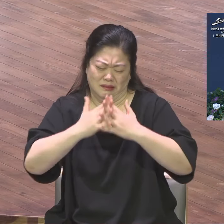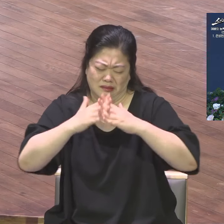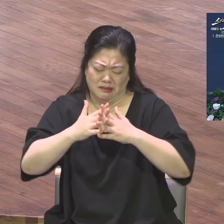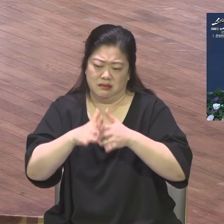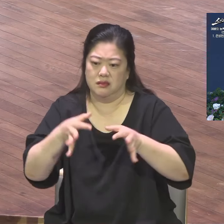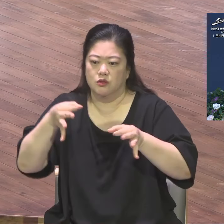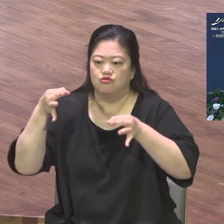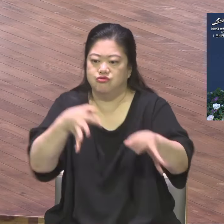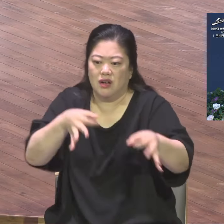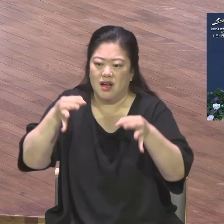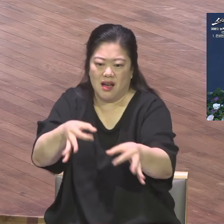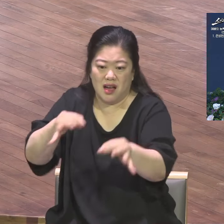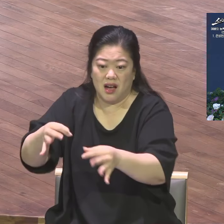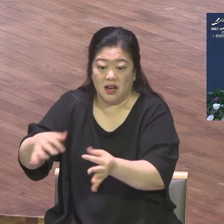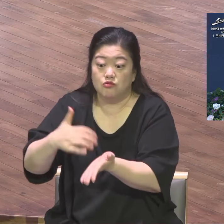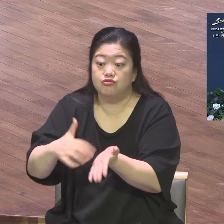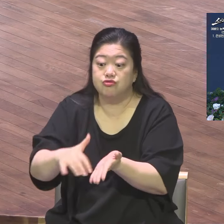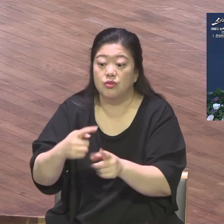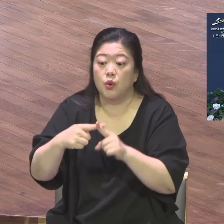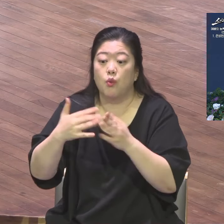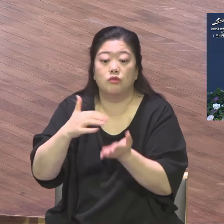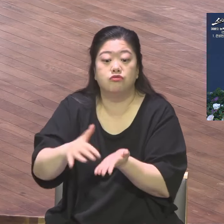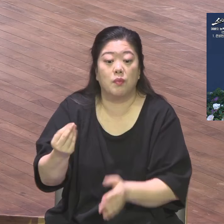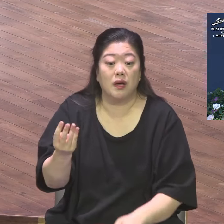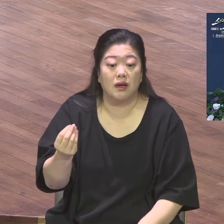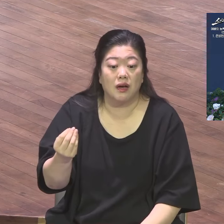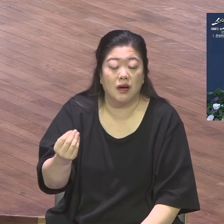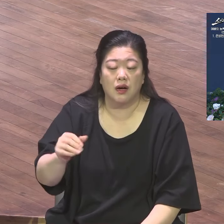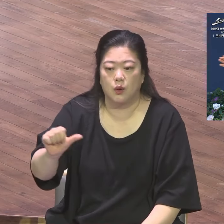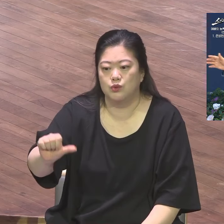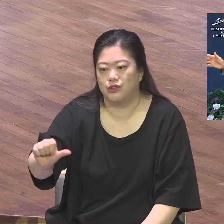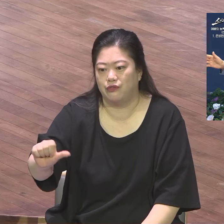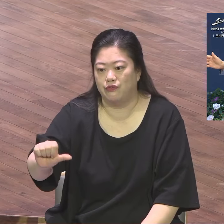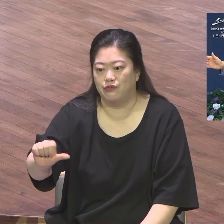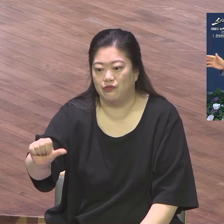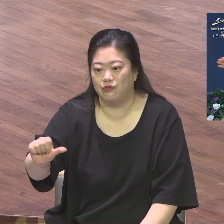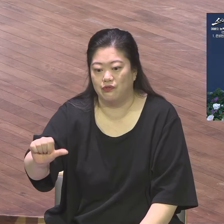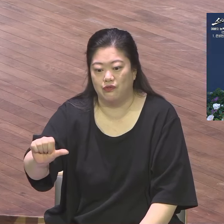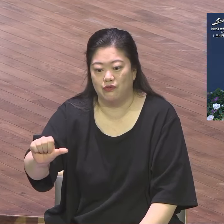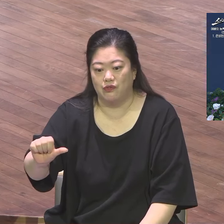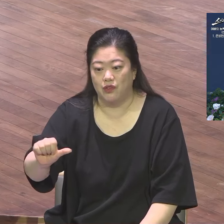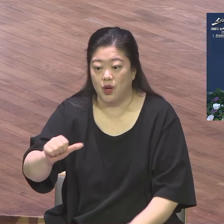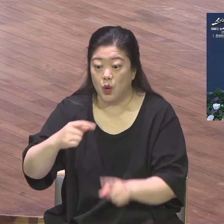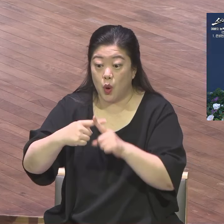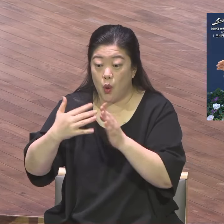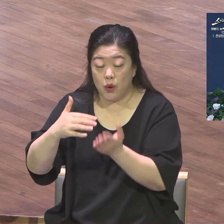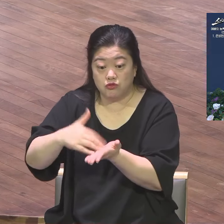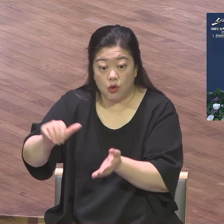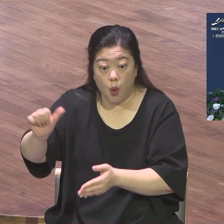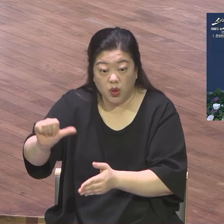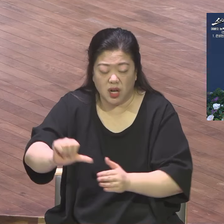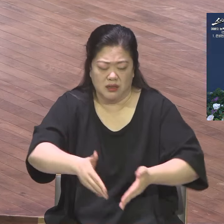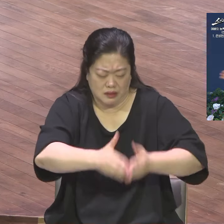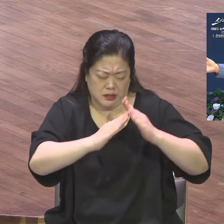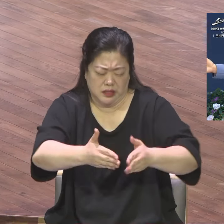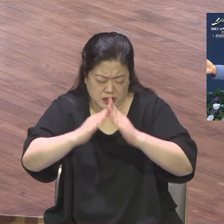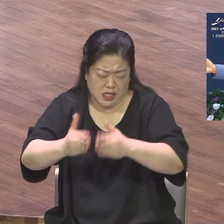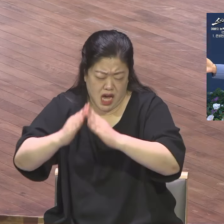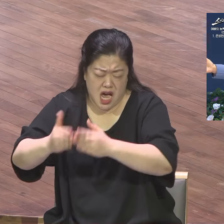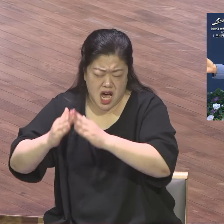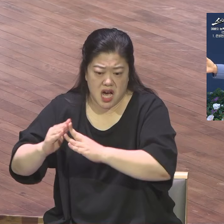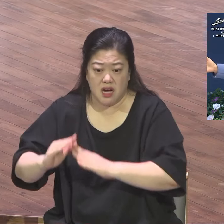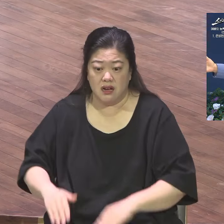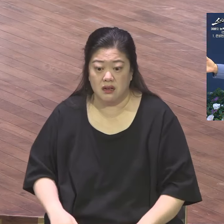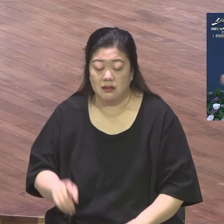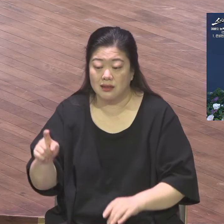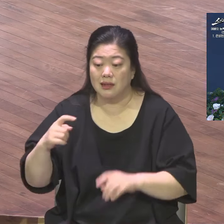록펠러가 얼마나 부자냐? 뉴욕에서 웨스트 포인트까지 육군 산하까지 길이 8차선 개인 돈으로